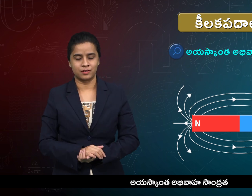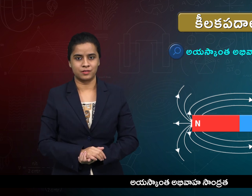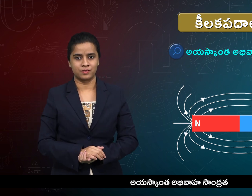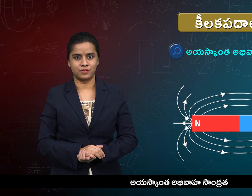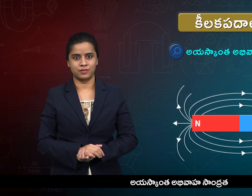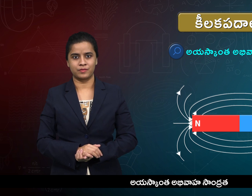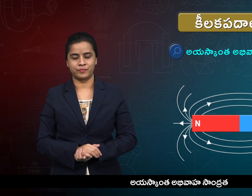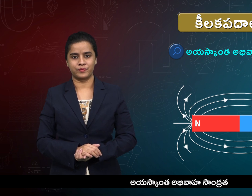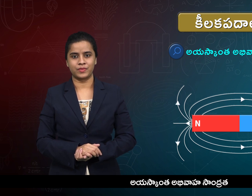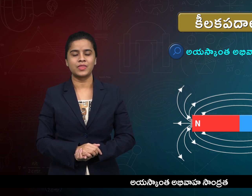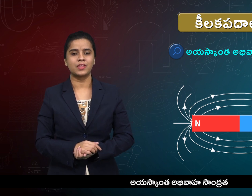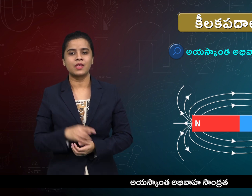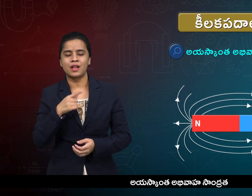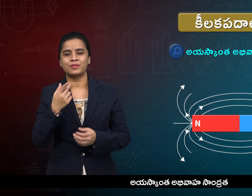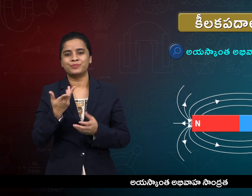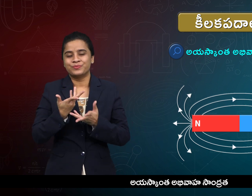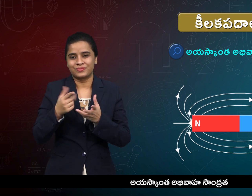అయస్కాంత అభివాహ సాంద్రత.